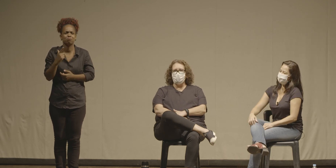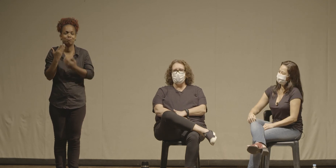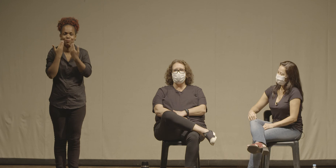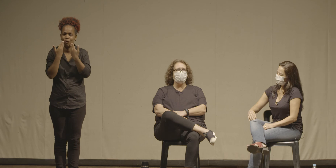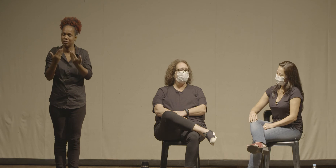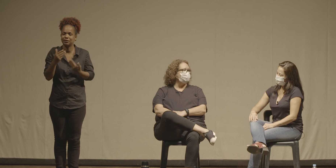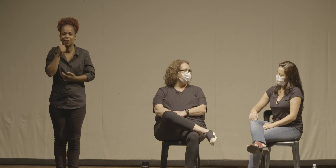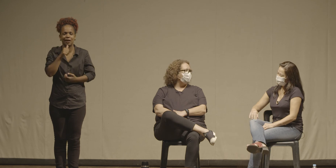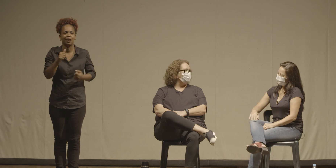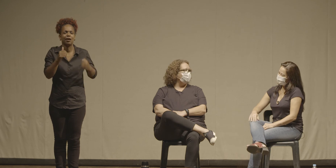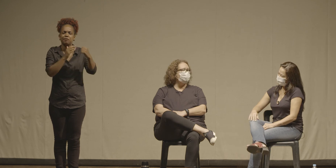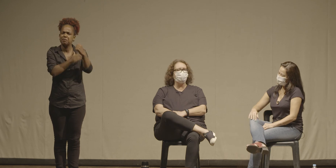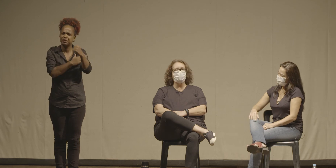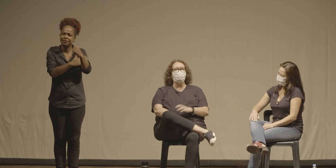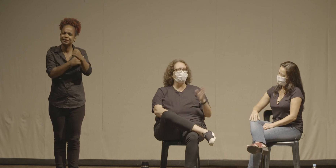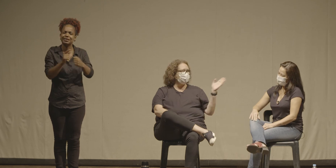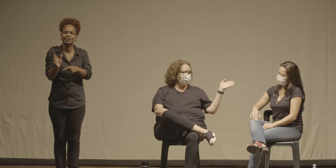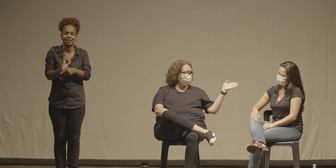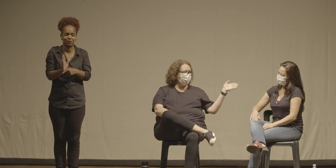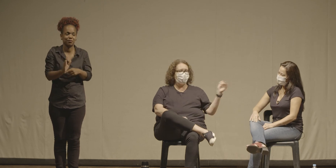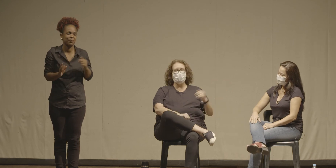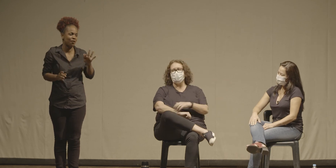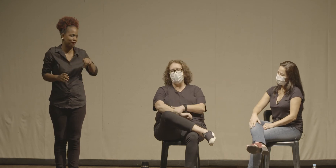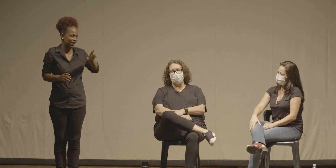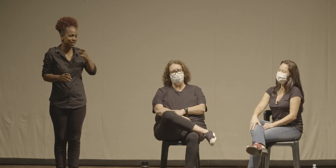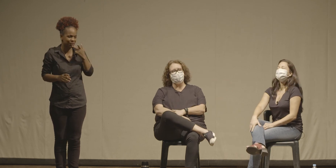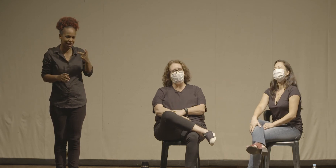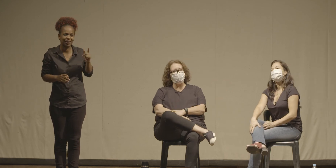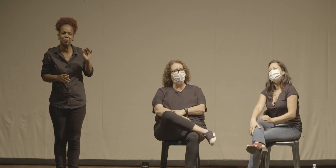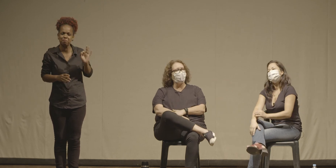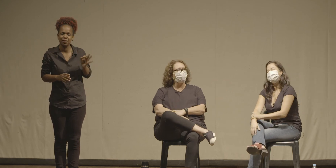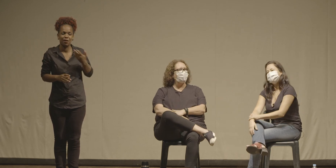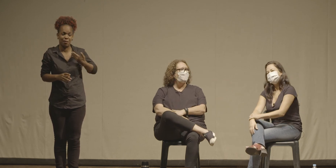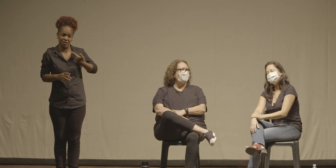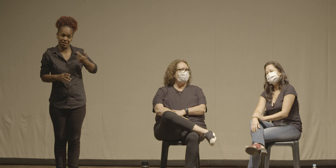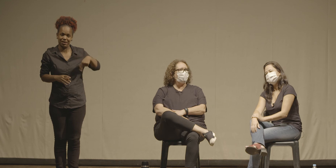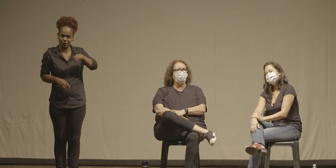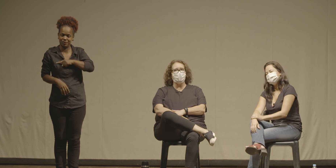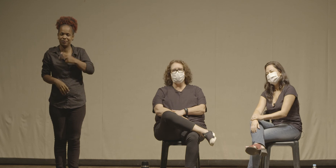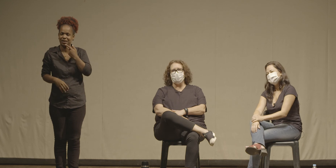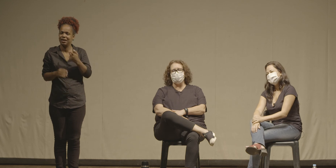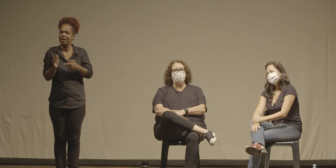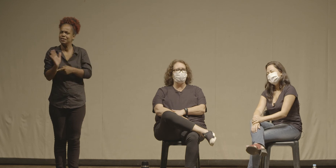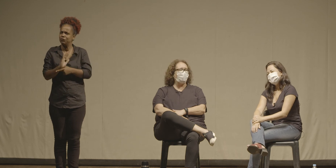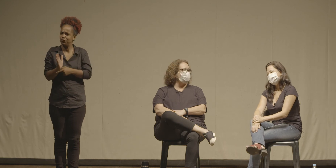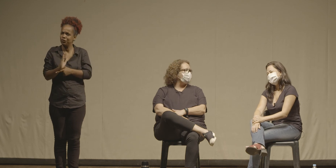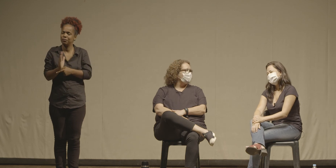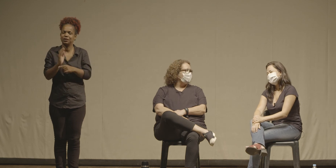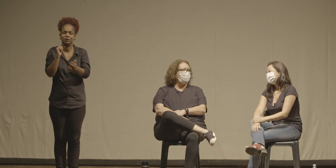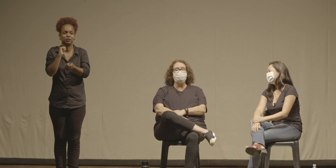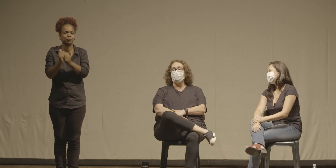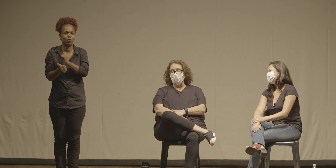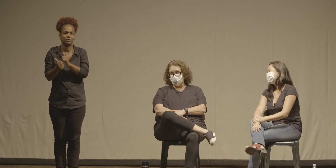quão feminista, né, é esse filme. Como diz a Fernanda, né, uma amiga nossa, esse é o filme de